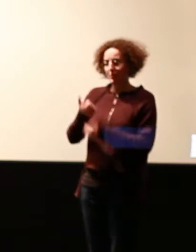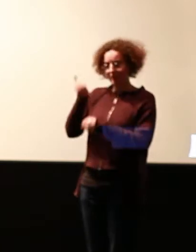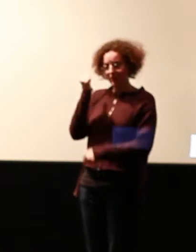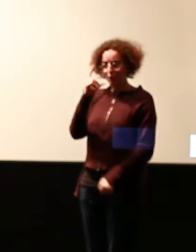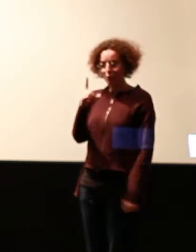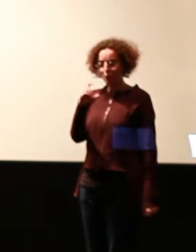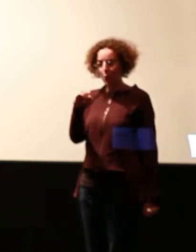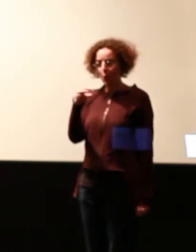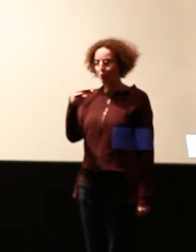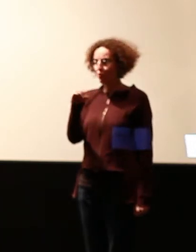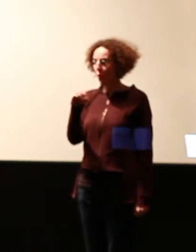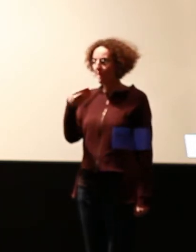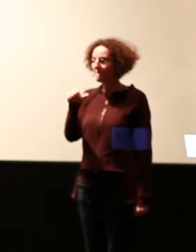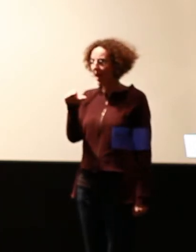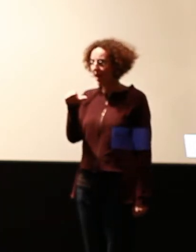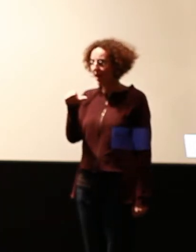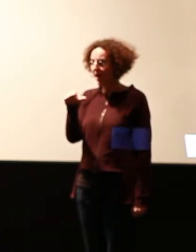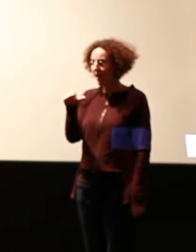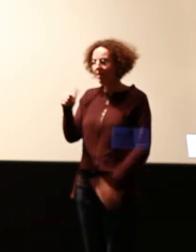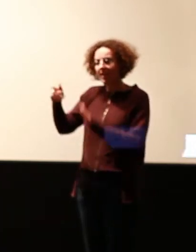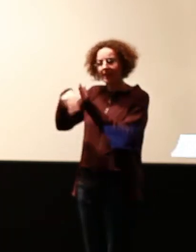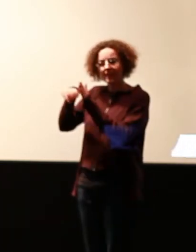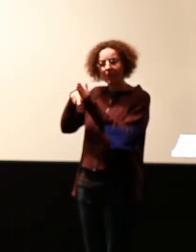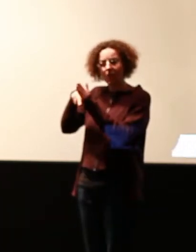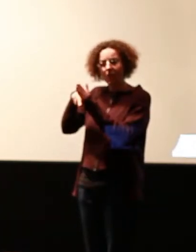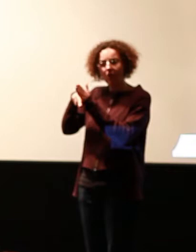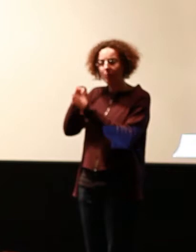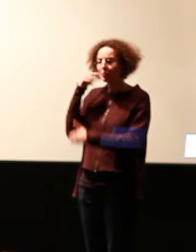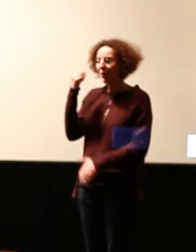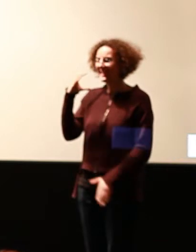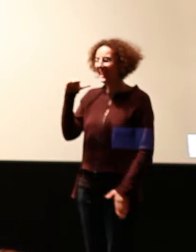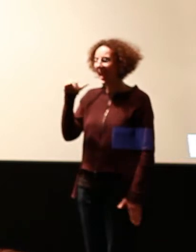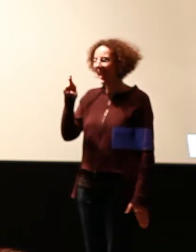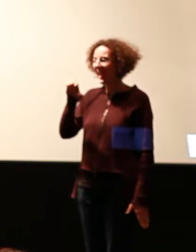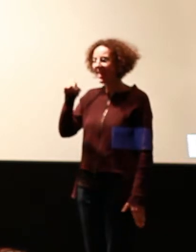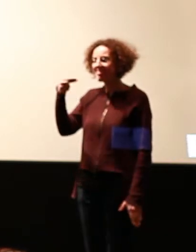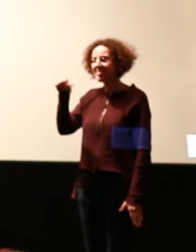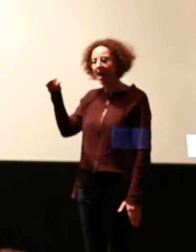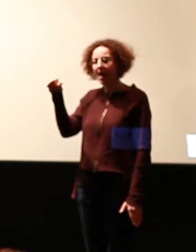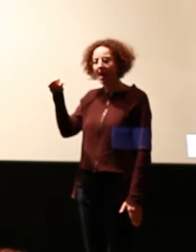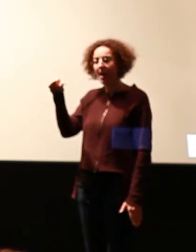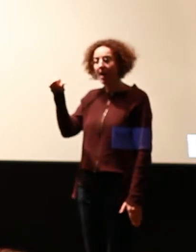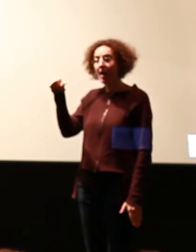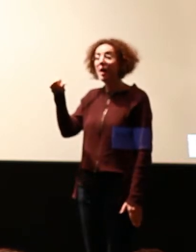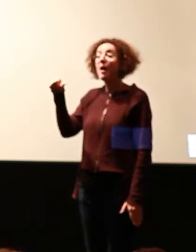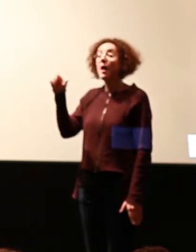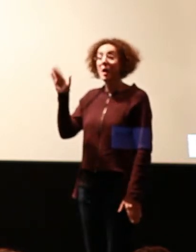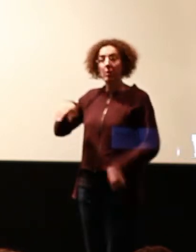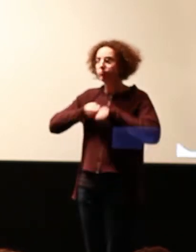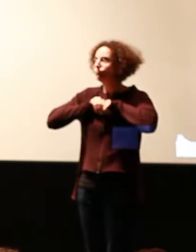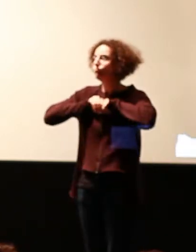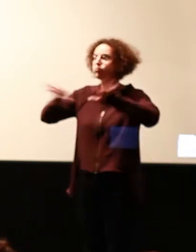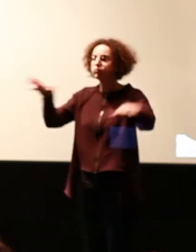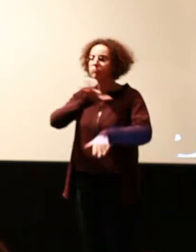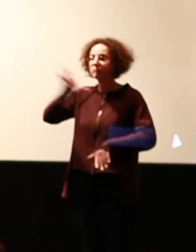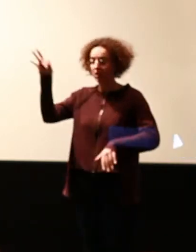de Jean Carénard, qui a été sorti ensuite dans toutes les salles en France avec cette version-là.